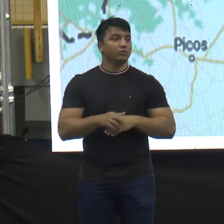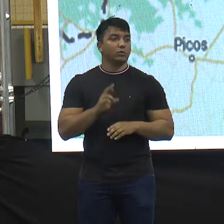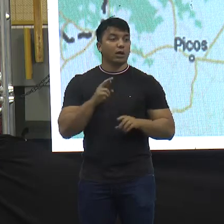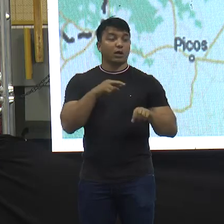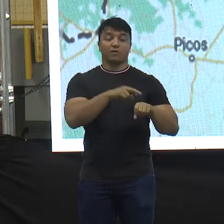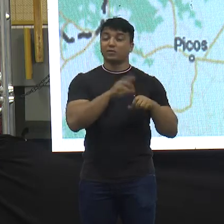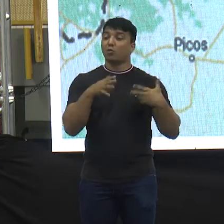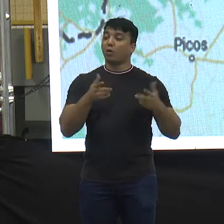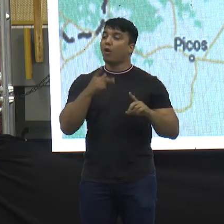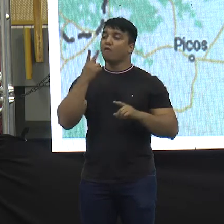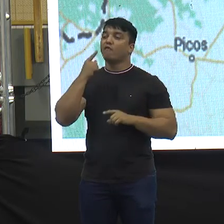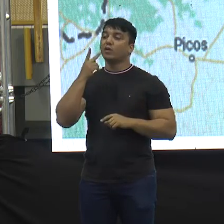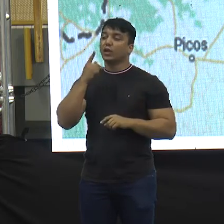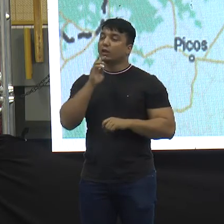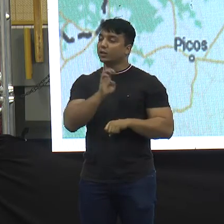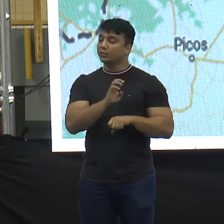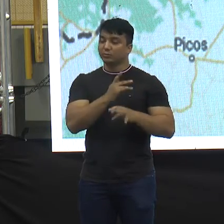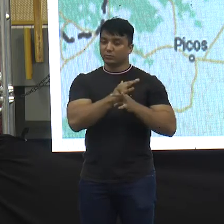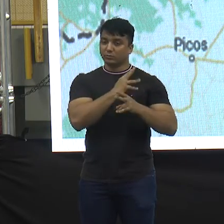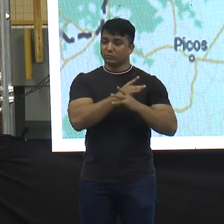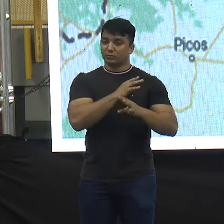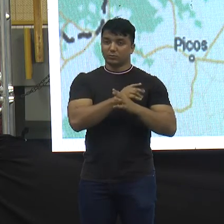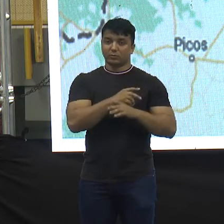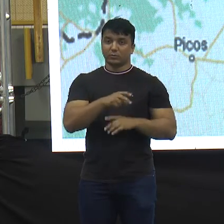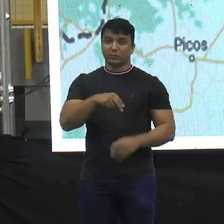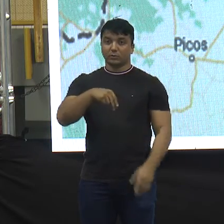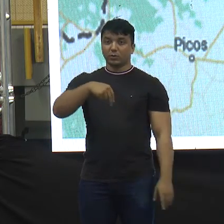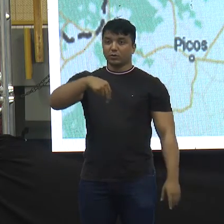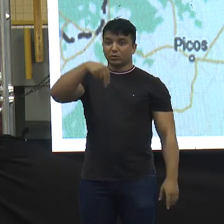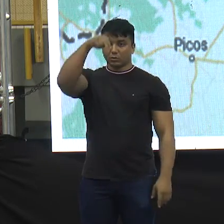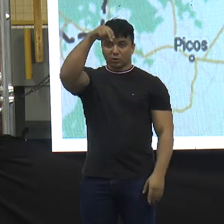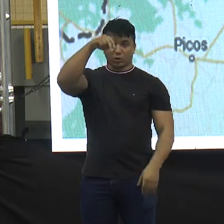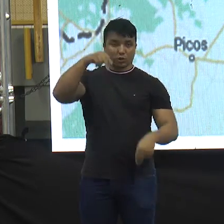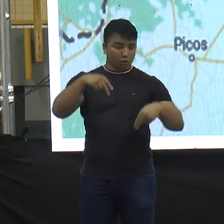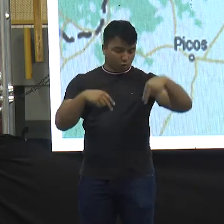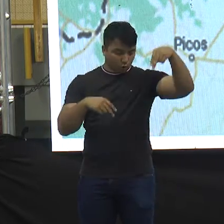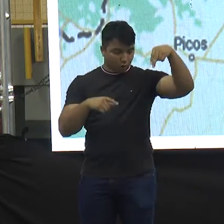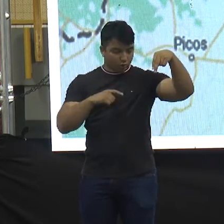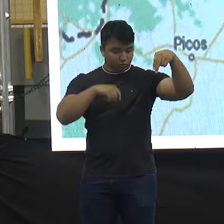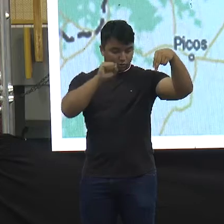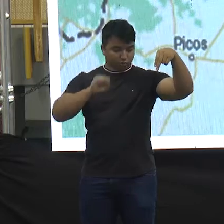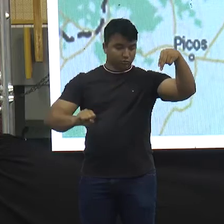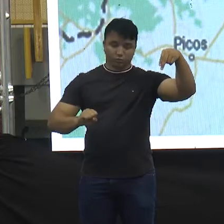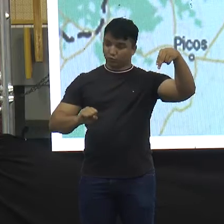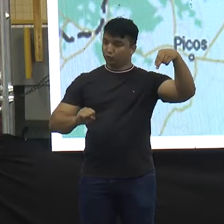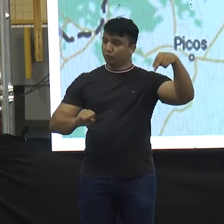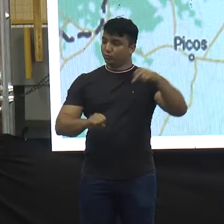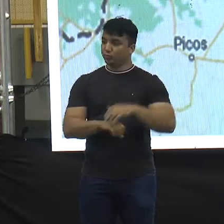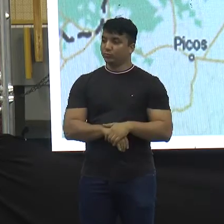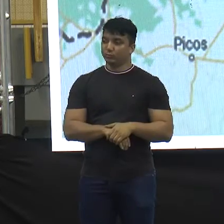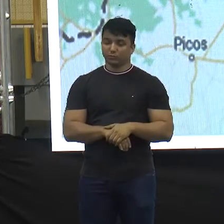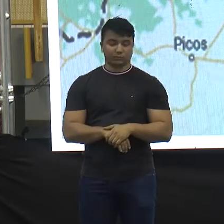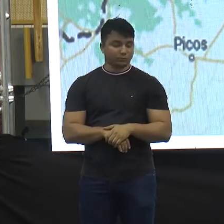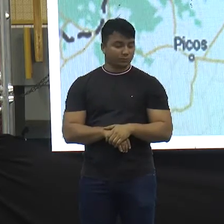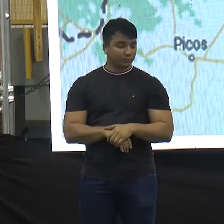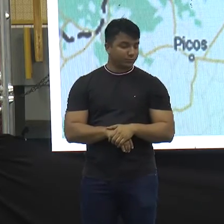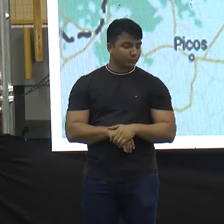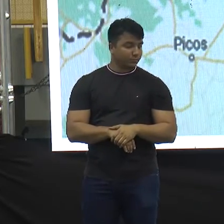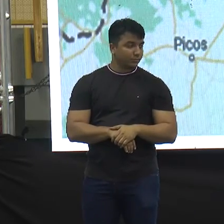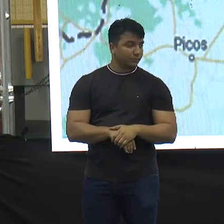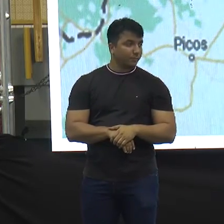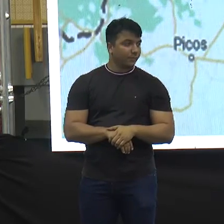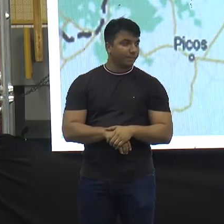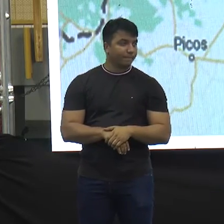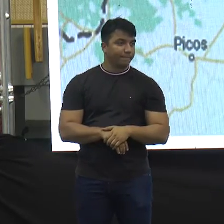passa a ser Fortaleza. Em cima, as praias do litoral norte. Embaixo, as praias do litoral sul.